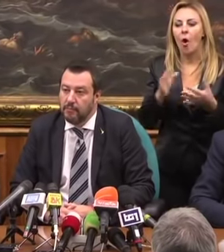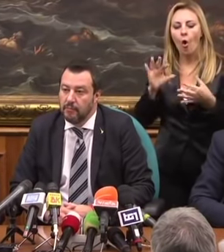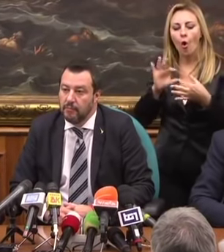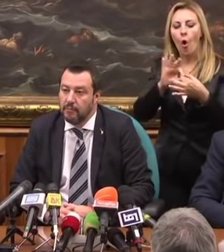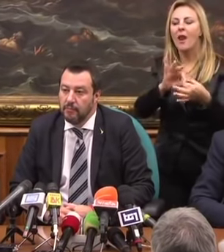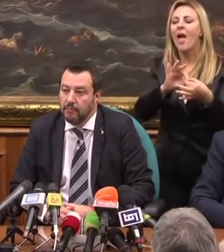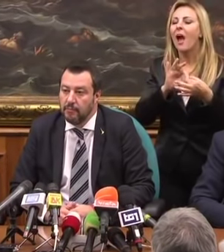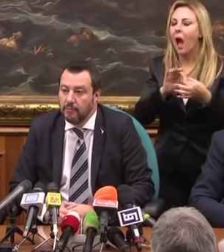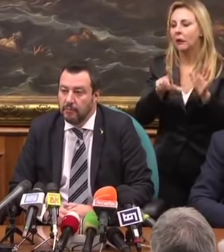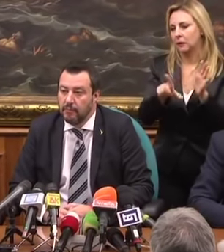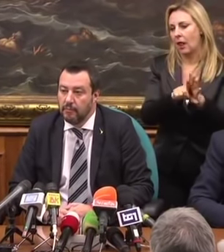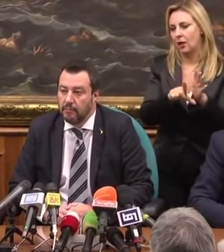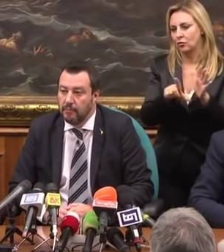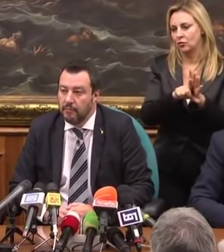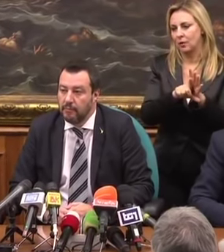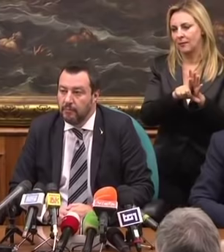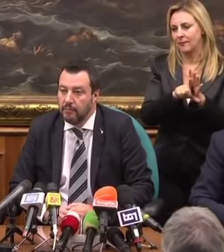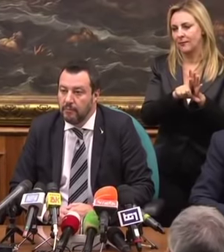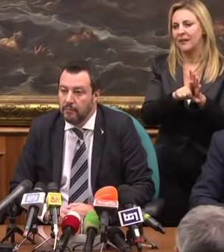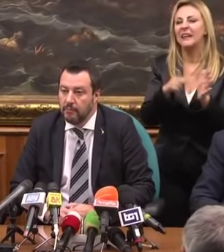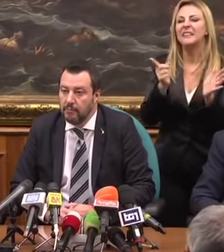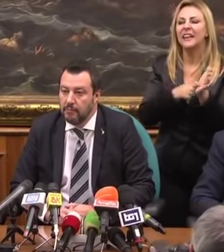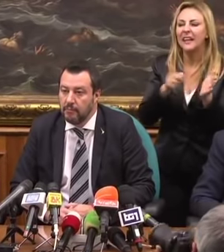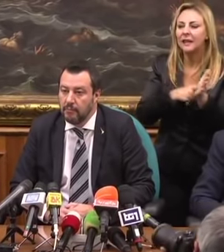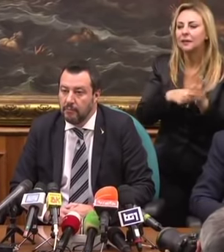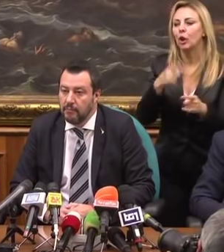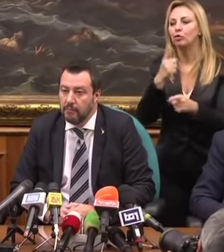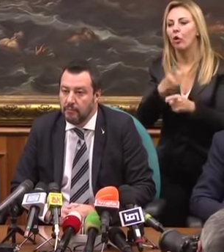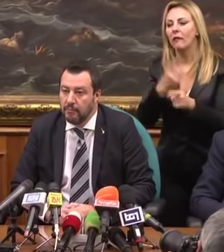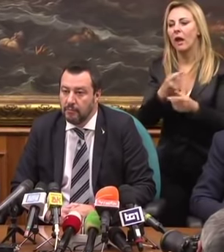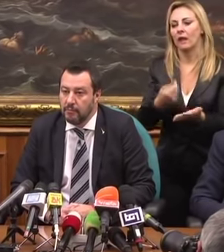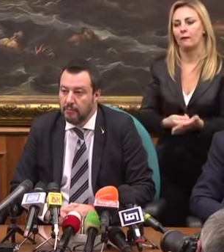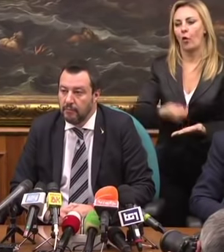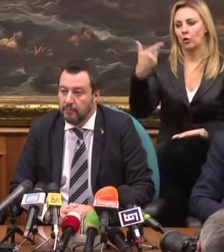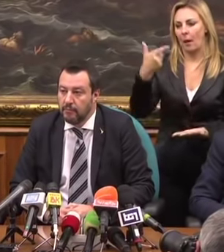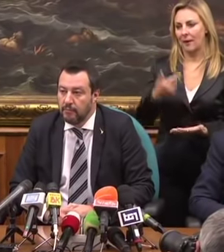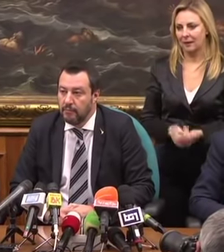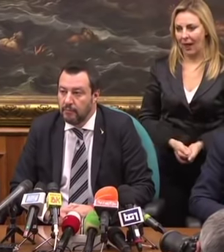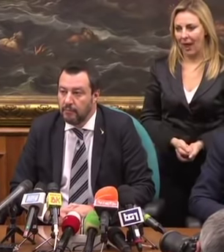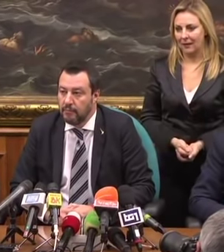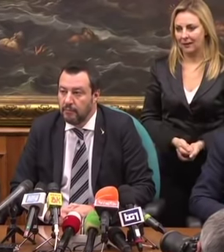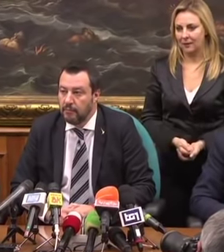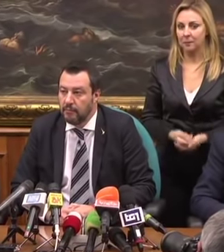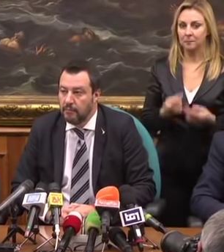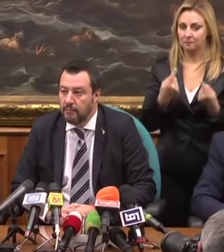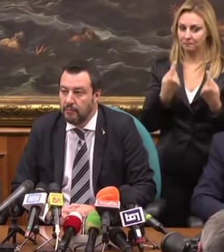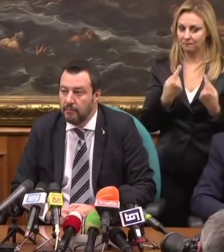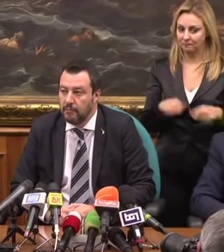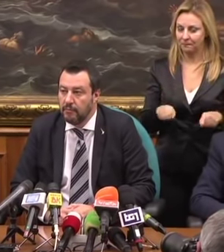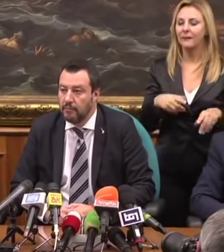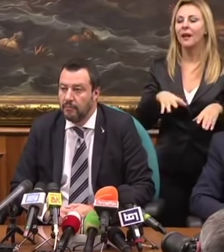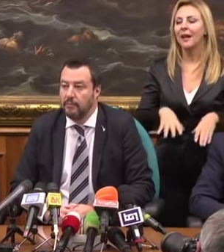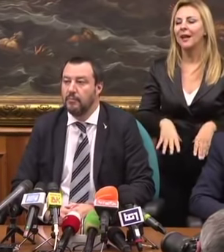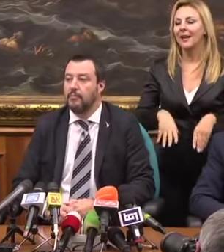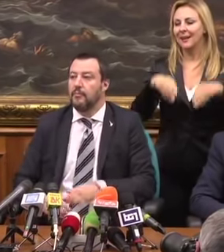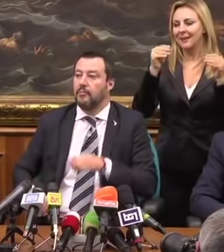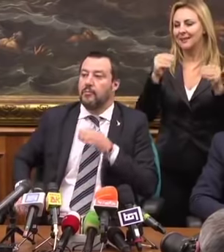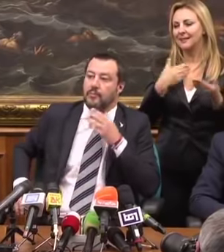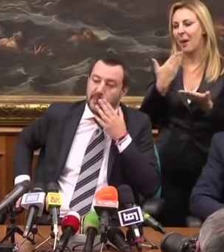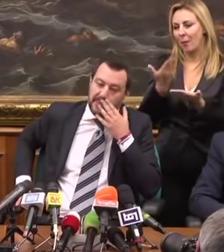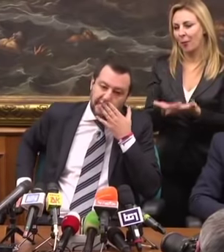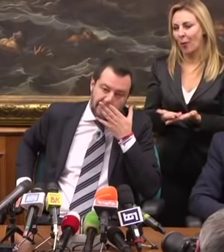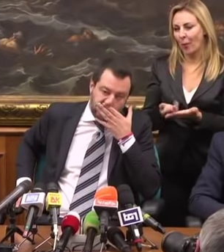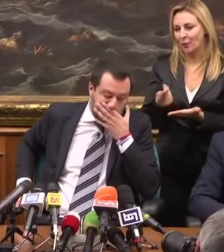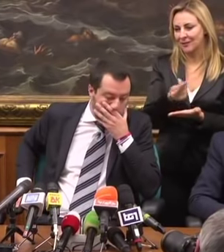alla legalità, ai diritti e doveri sono fondamentali. E quindi iniziamo con questa proposta